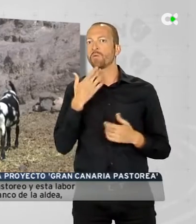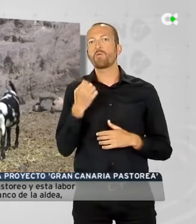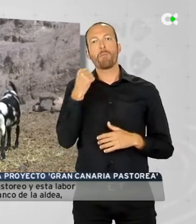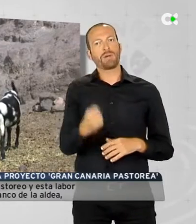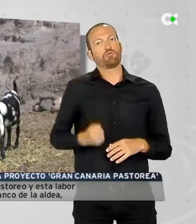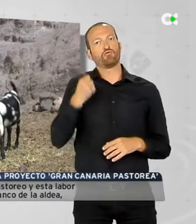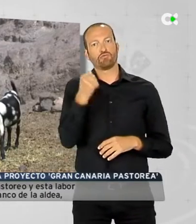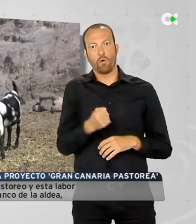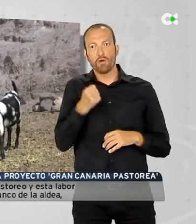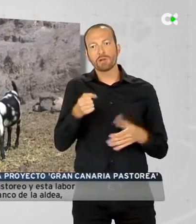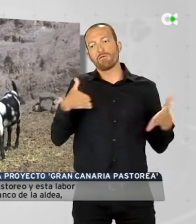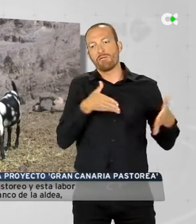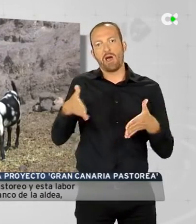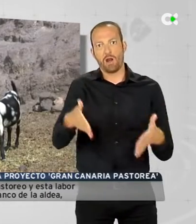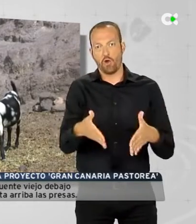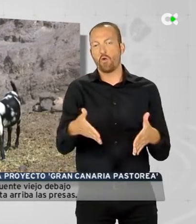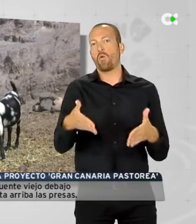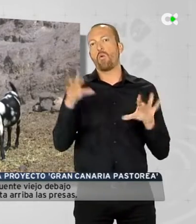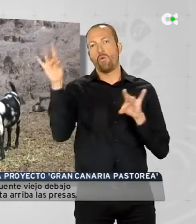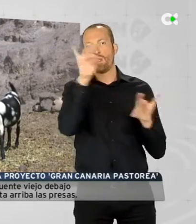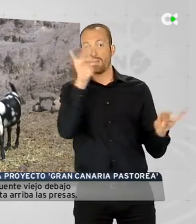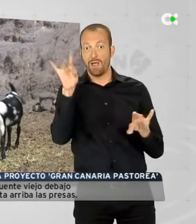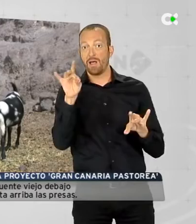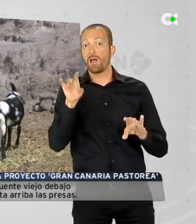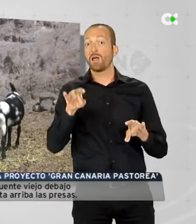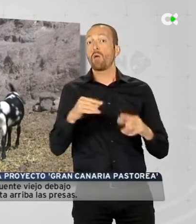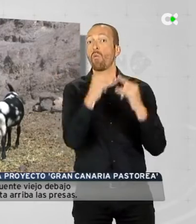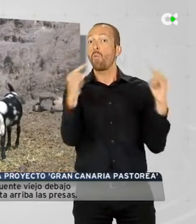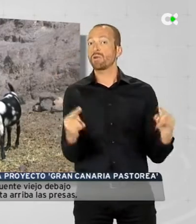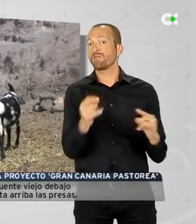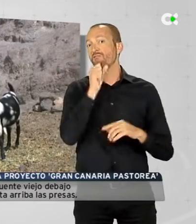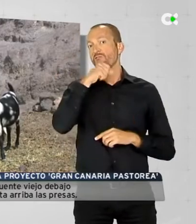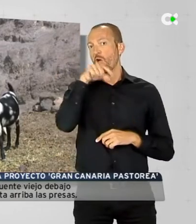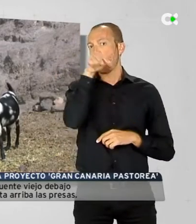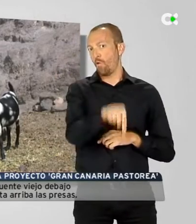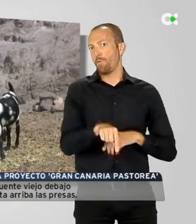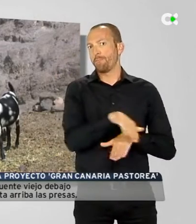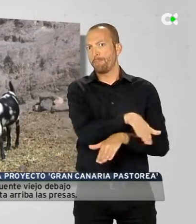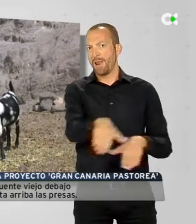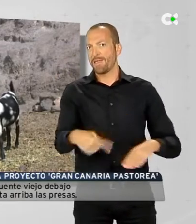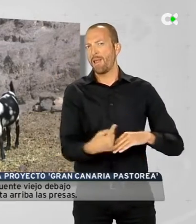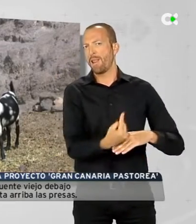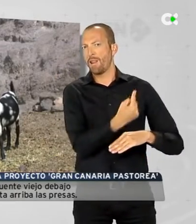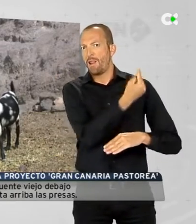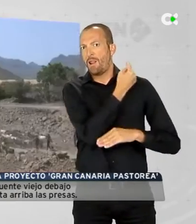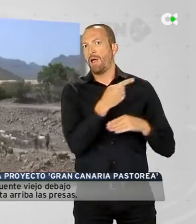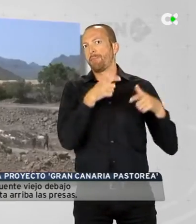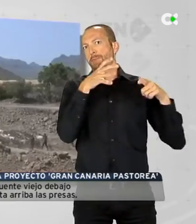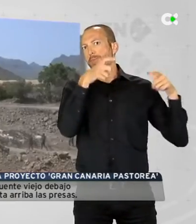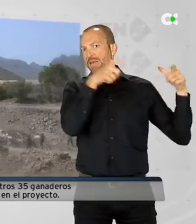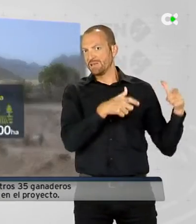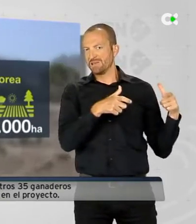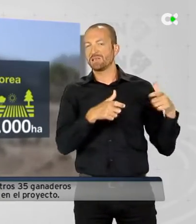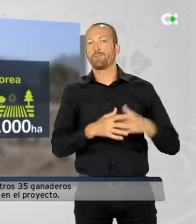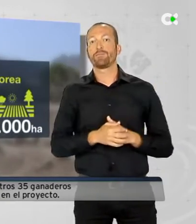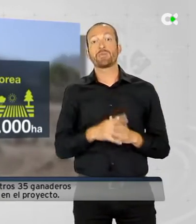labor por el barranco de la aldea, tanto desde el puente viejo de abajo de la playa hasta arriba las presas. Como